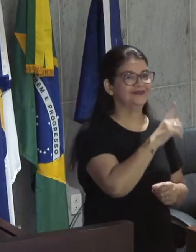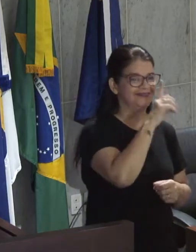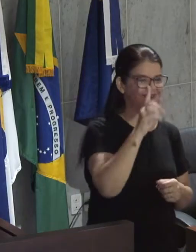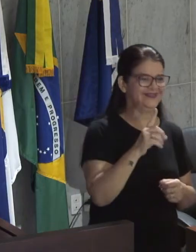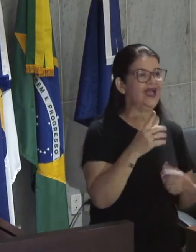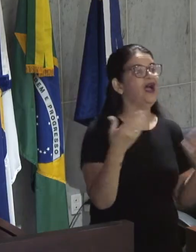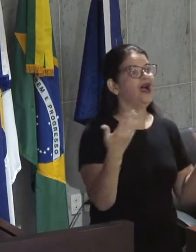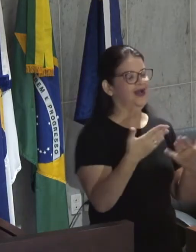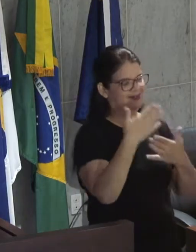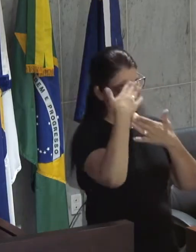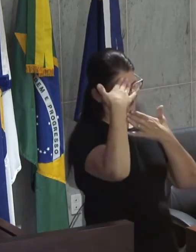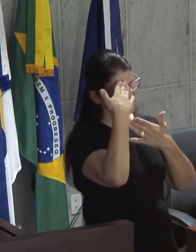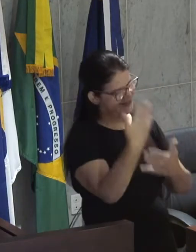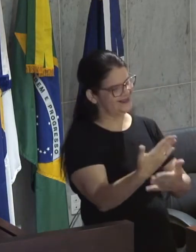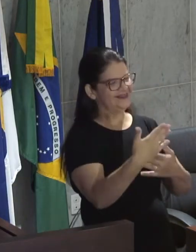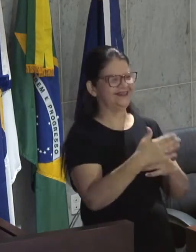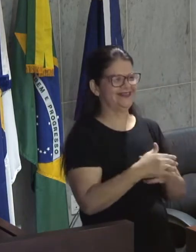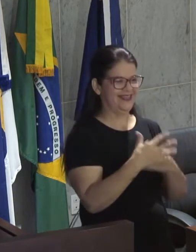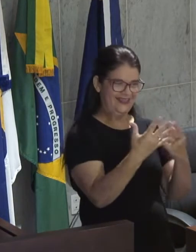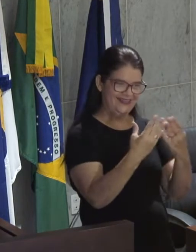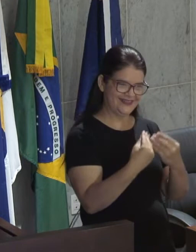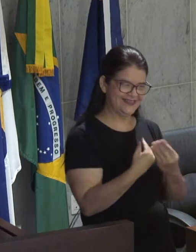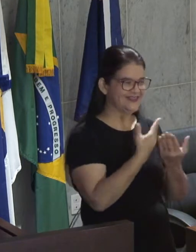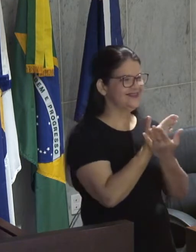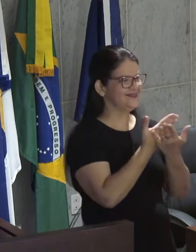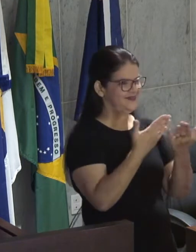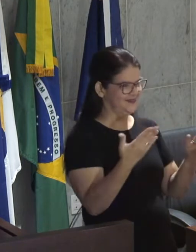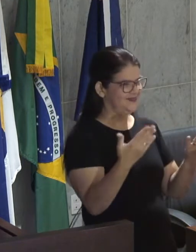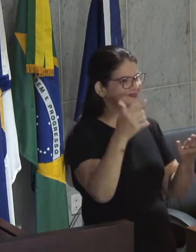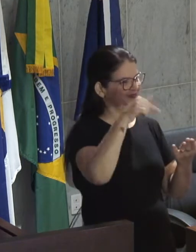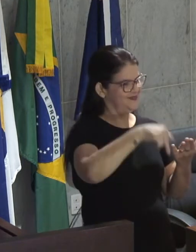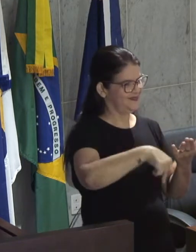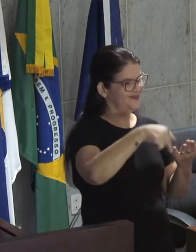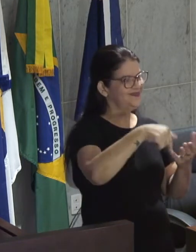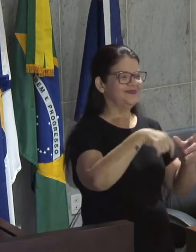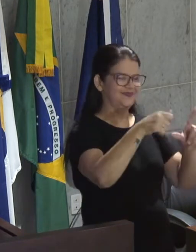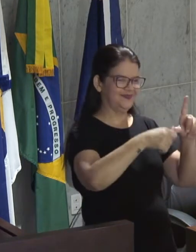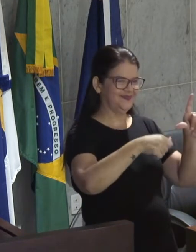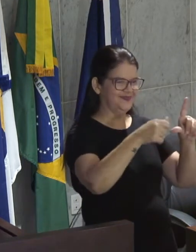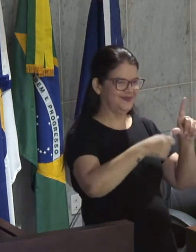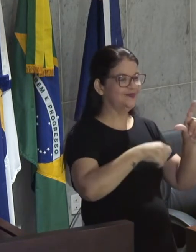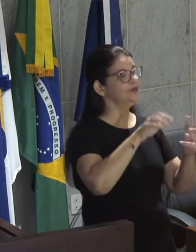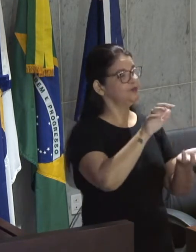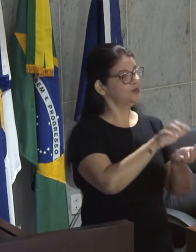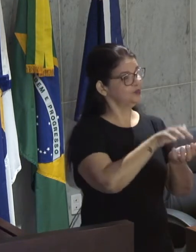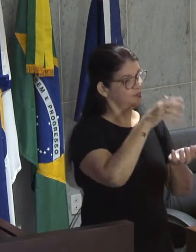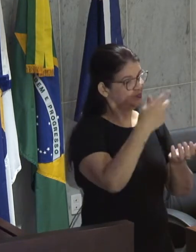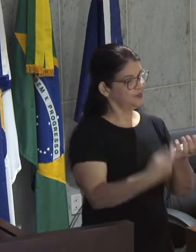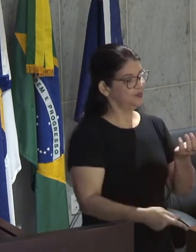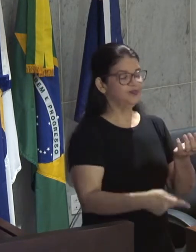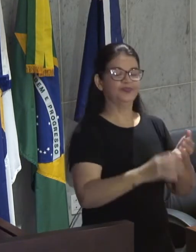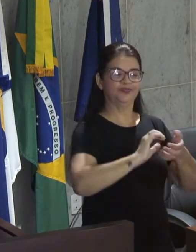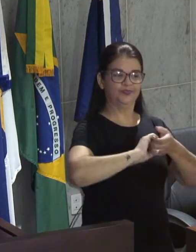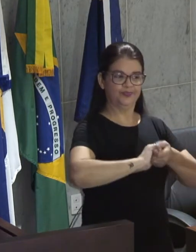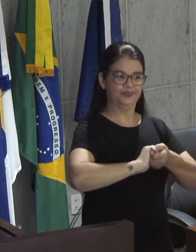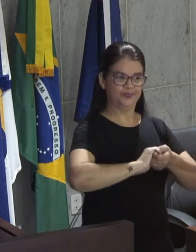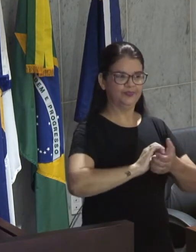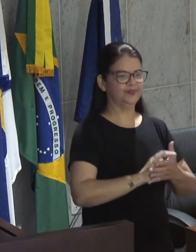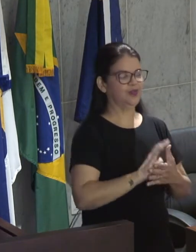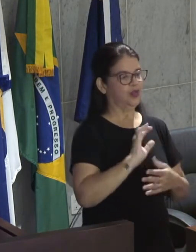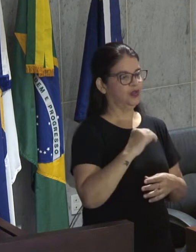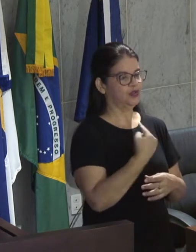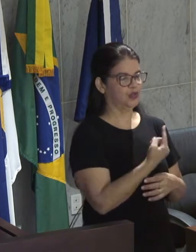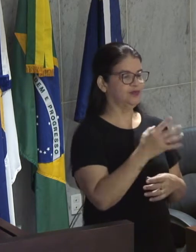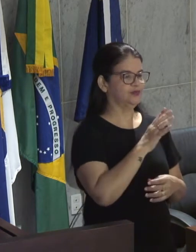Bom dia. Uma gratidão recebê-los aqui na Assembleia Legislativa de Pernambuco, cumprimentar